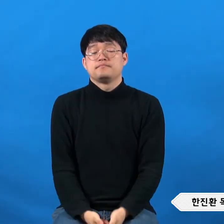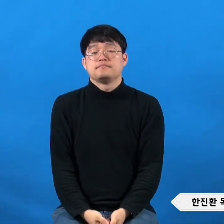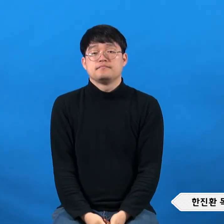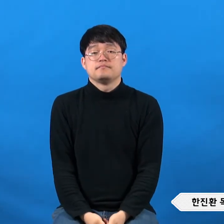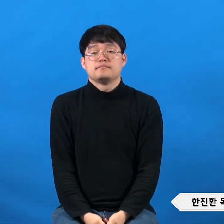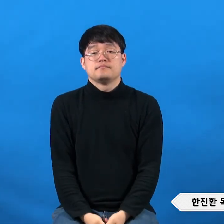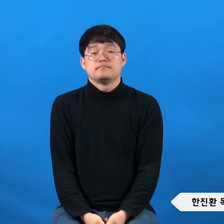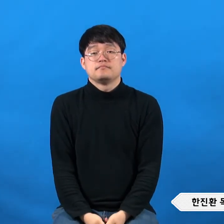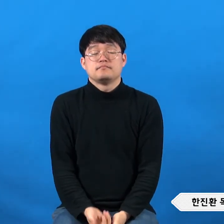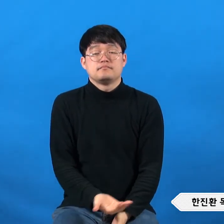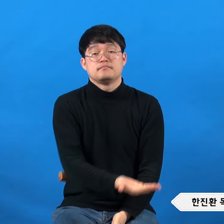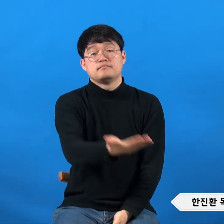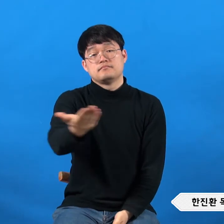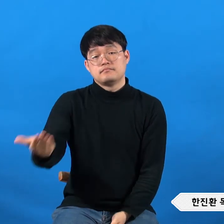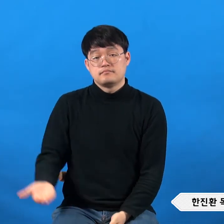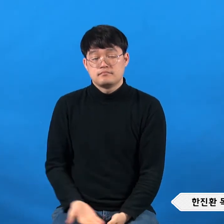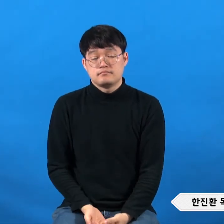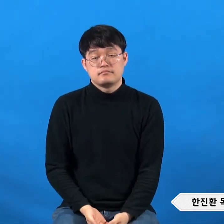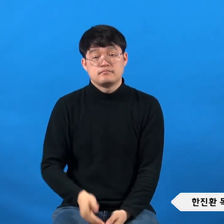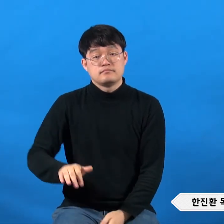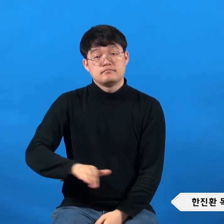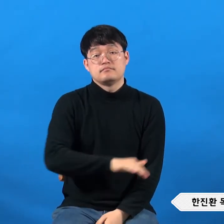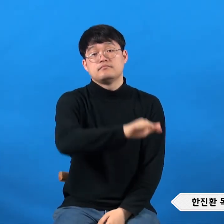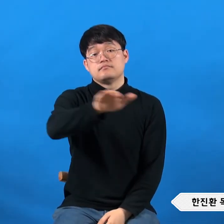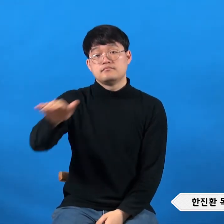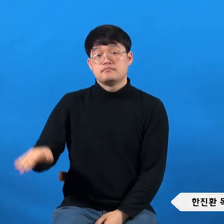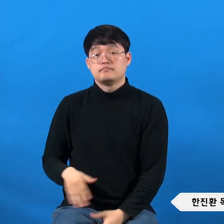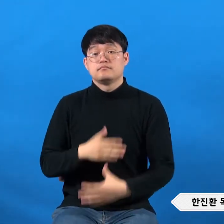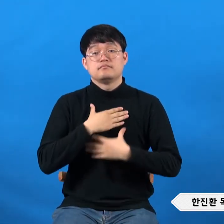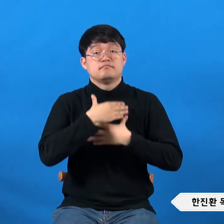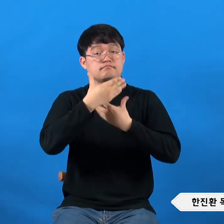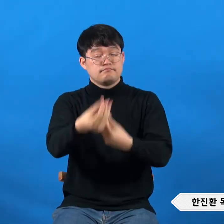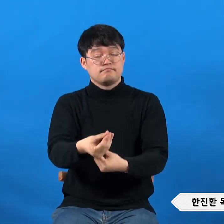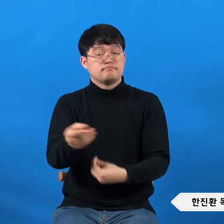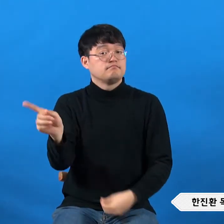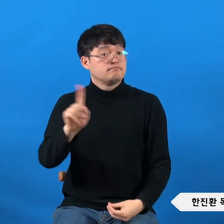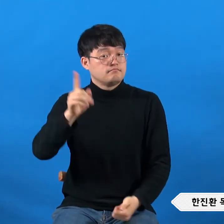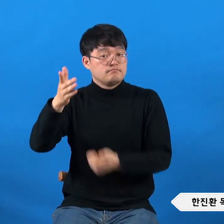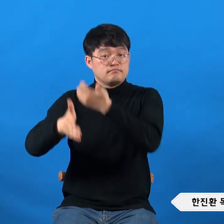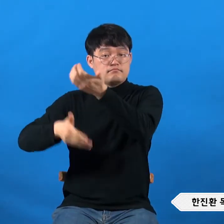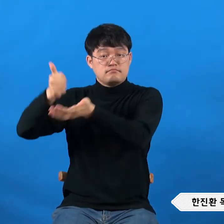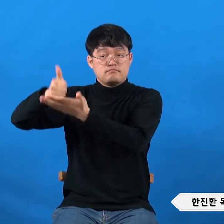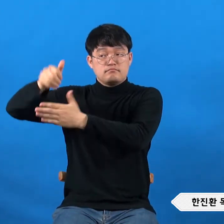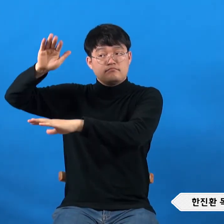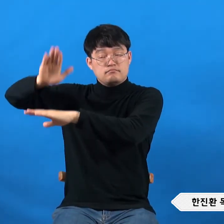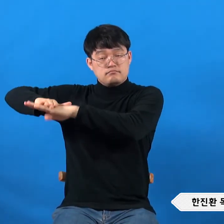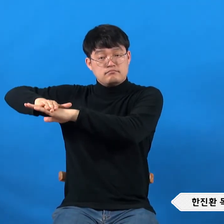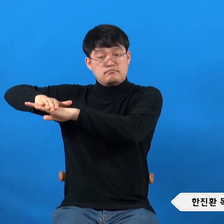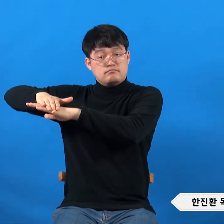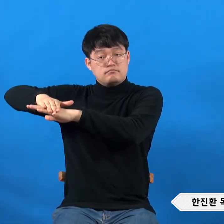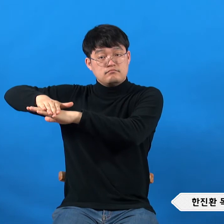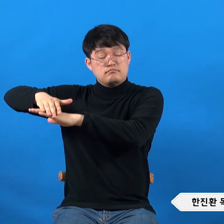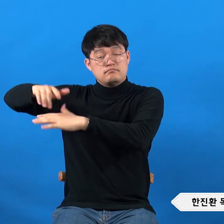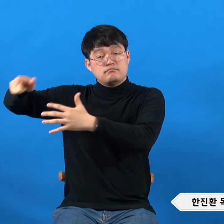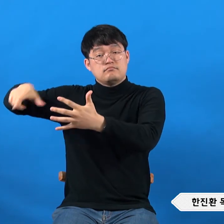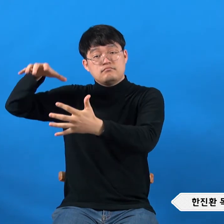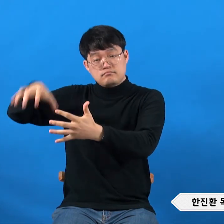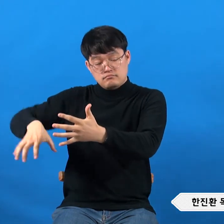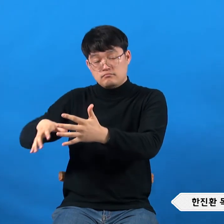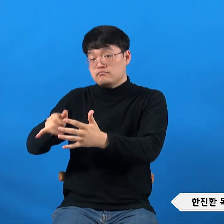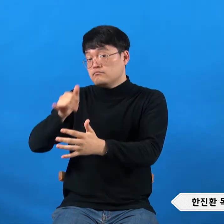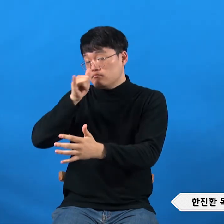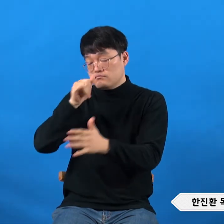많습니다. 여러분, 우리의 안전은 하나님의 손 안에 있는 것을 믿으시기를 바랍니다.